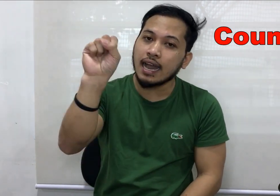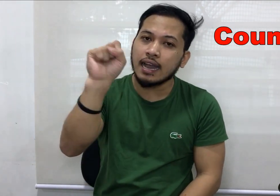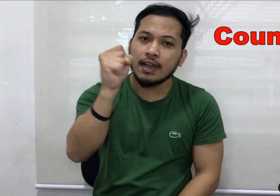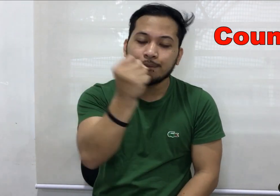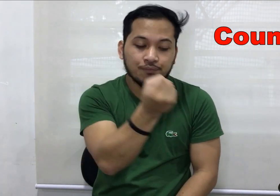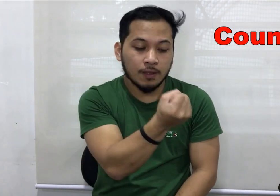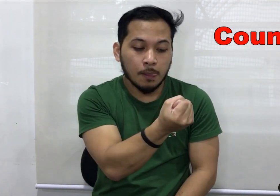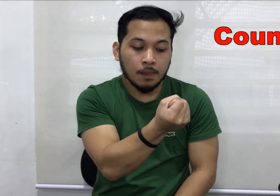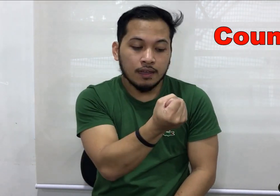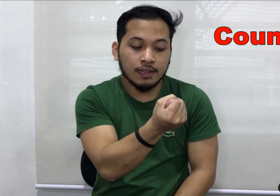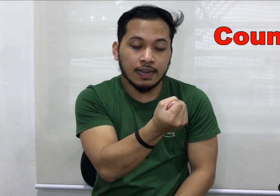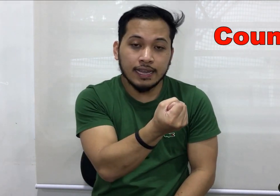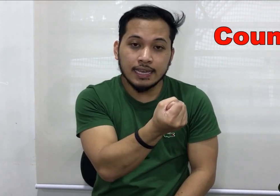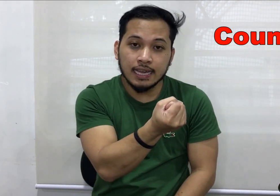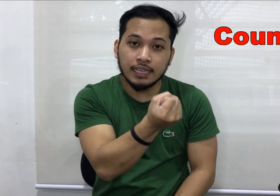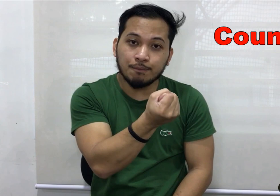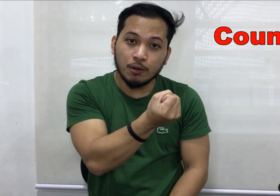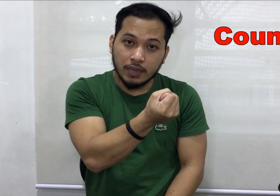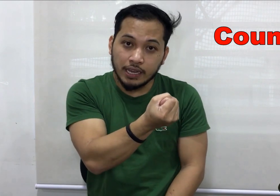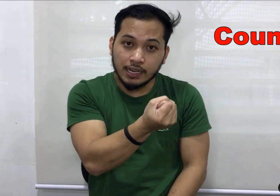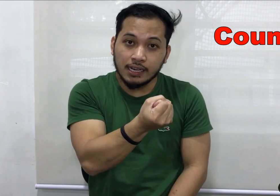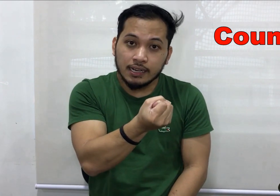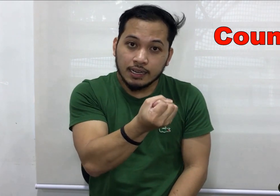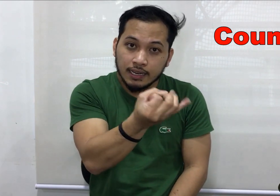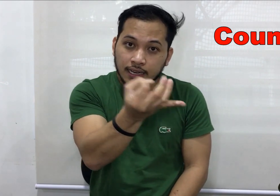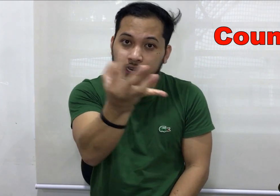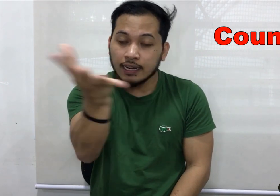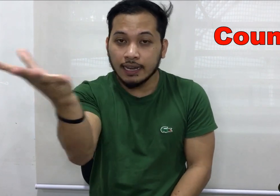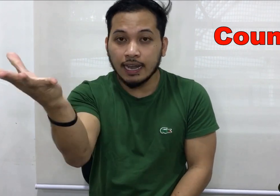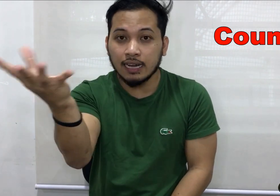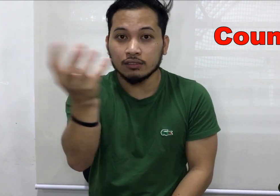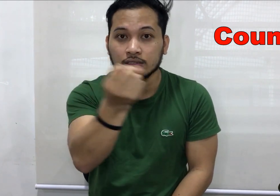ka. Naka-ganyan. Then from here, count.